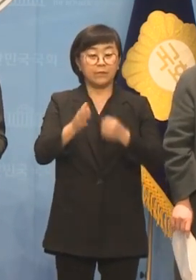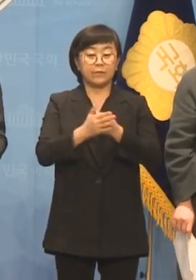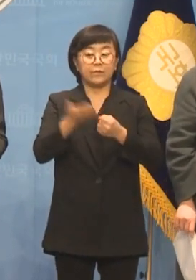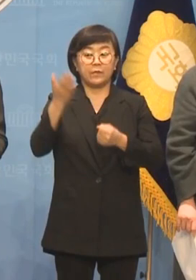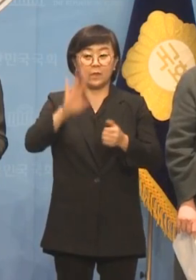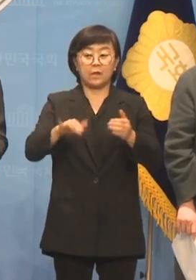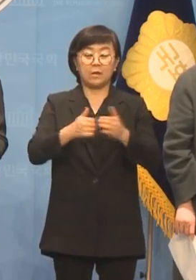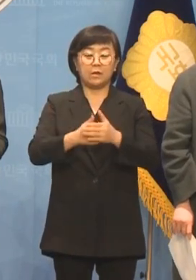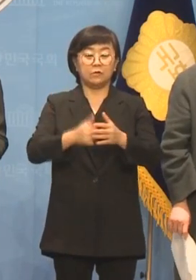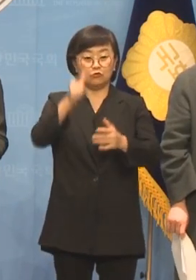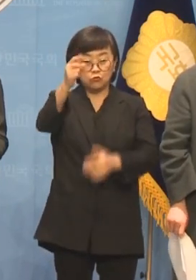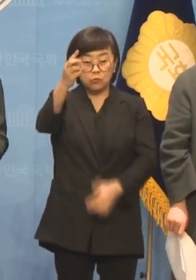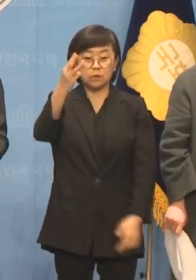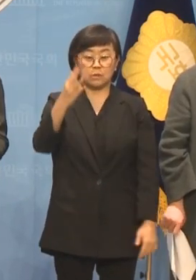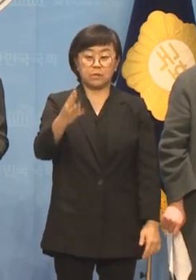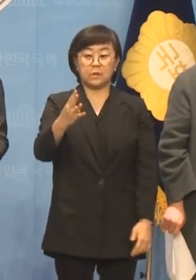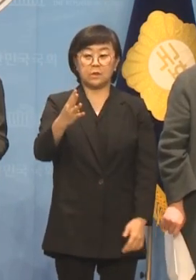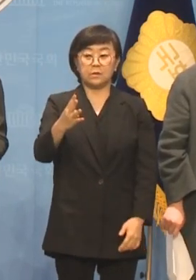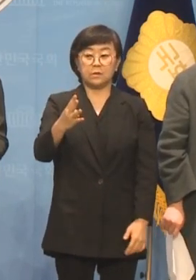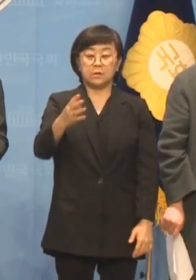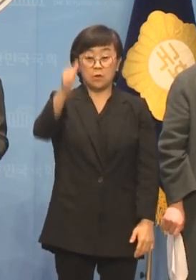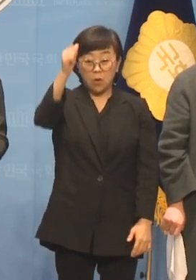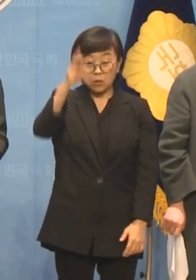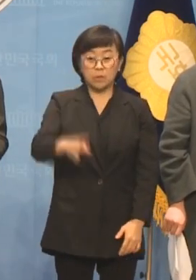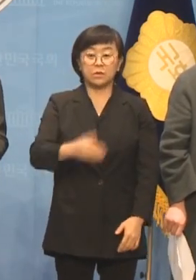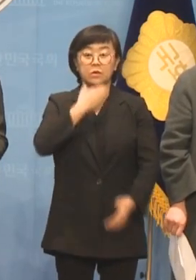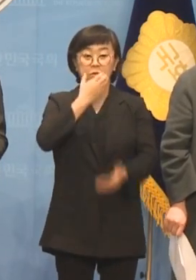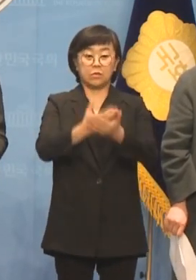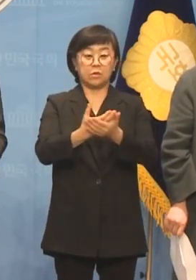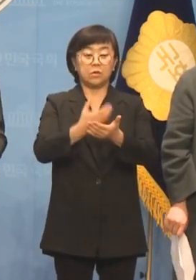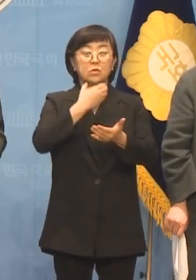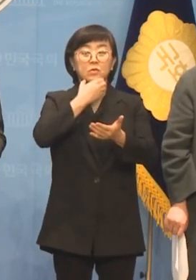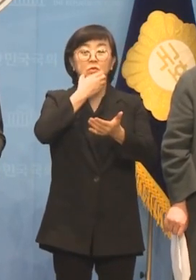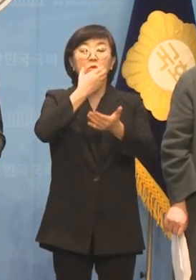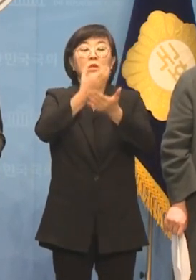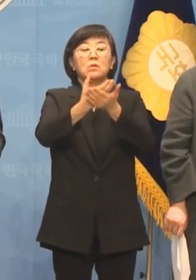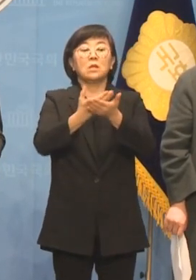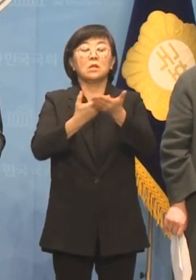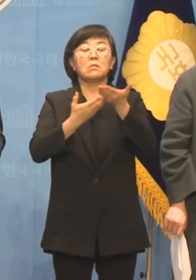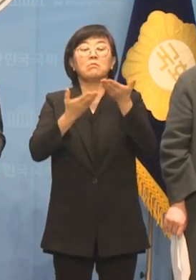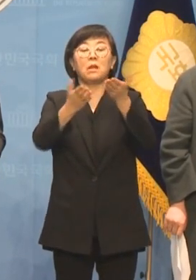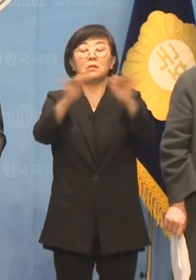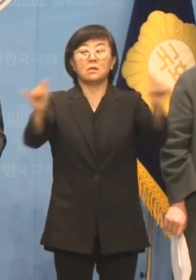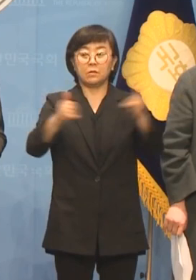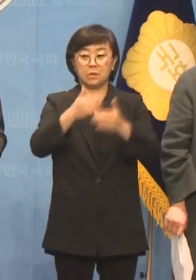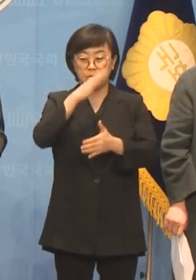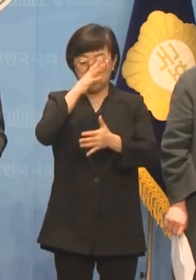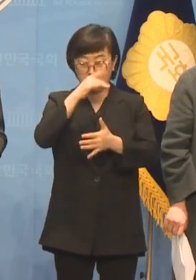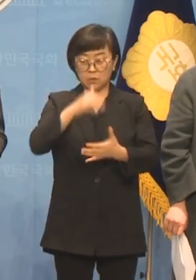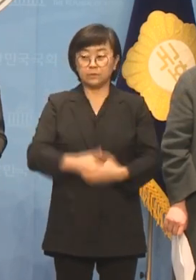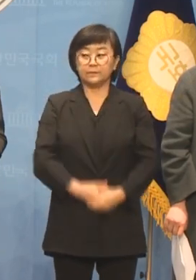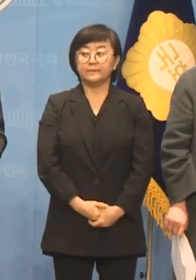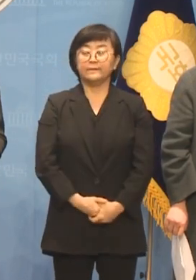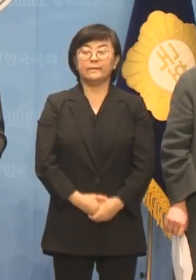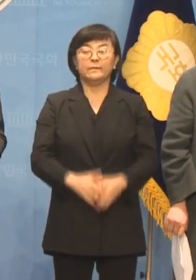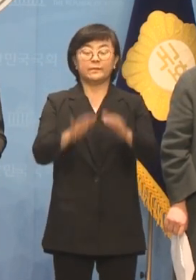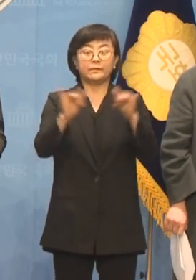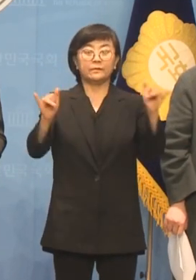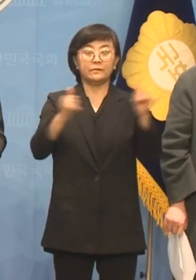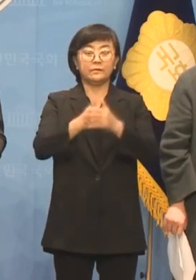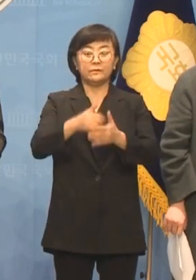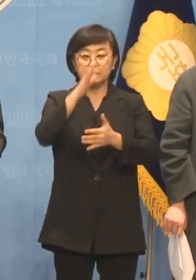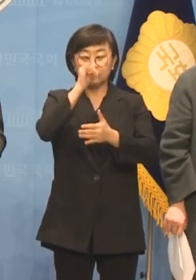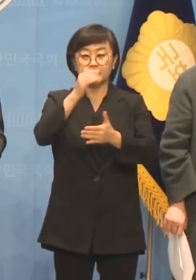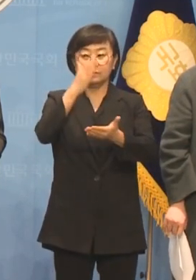그러나 2번 속으면 속임을 당한 사람이 바보입니다. 국민 여러분,